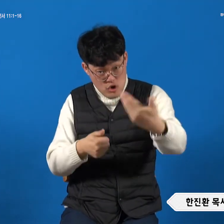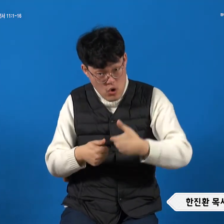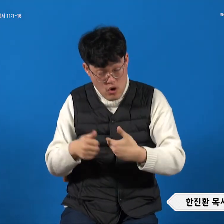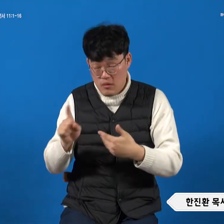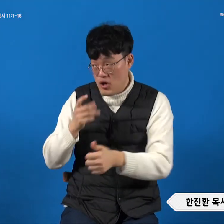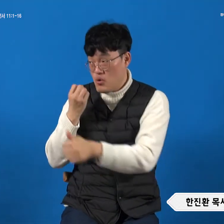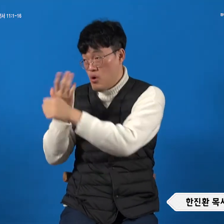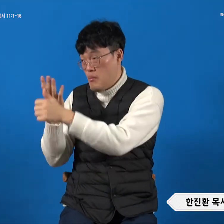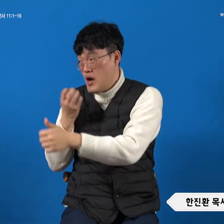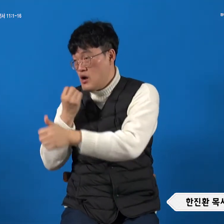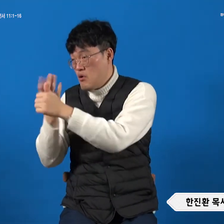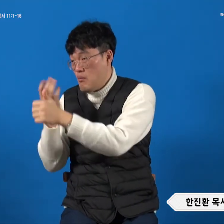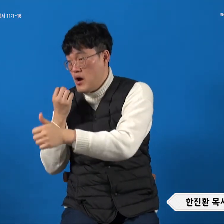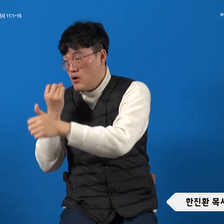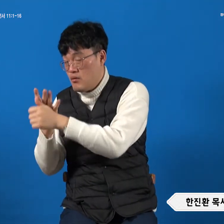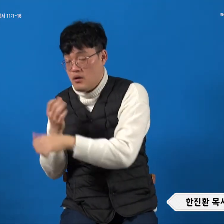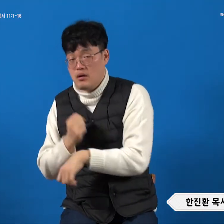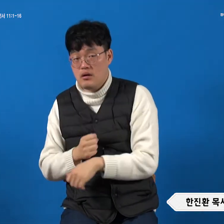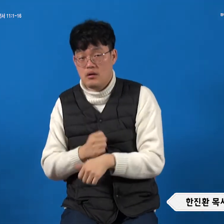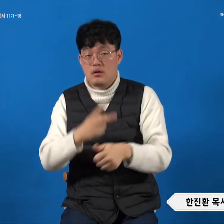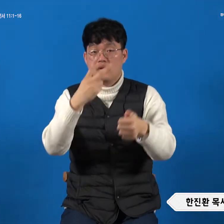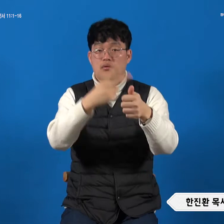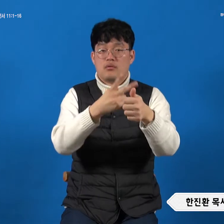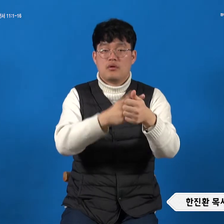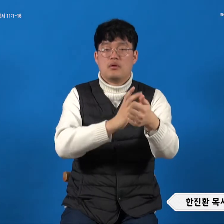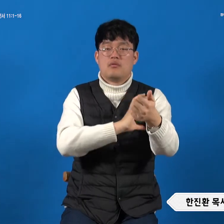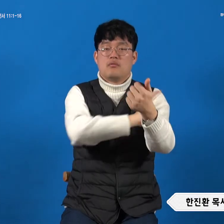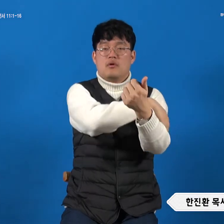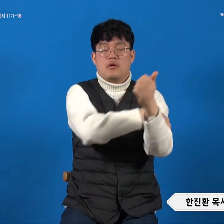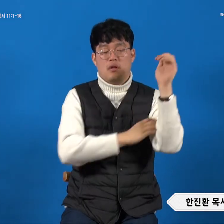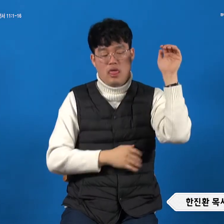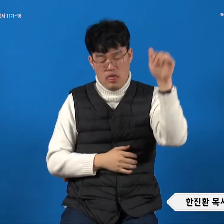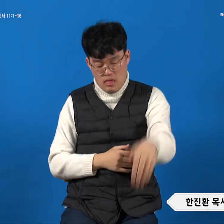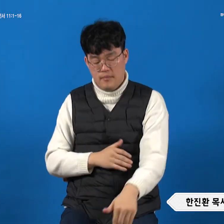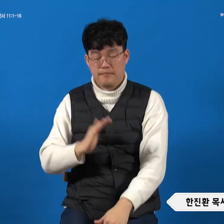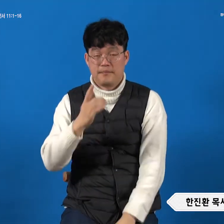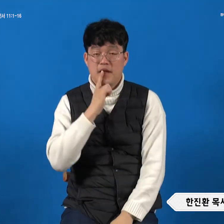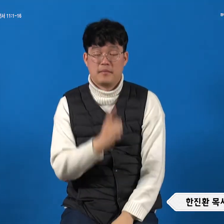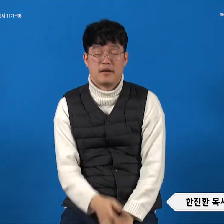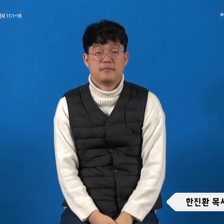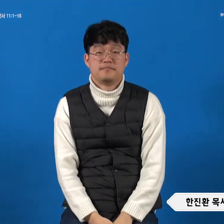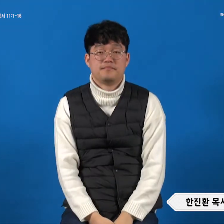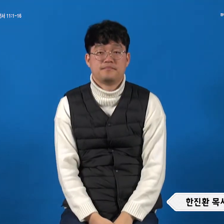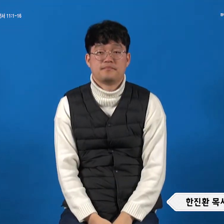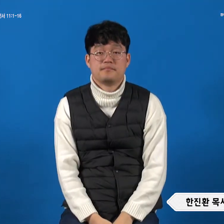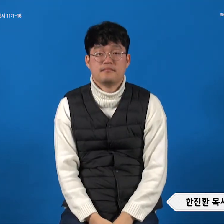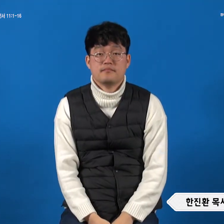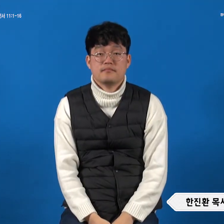교육청에 고발을 하고 경찰에 고발을 하고, 교사의 권위가 다 땅에 떨어졌습니다.